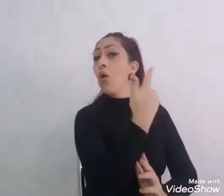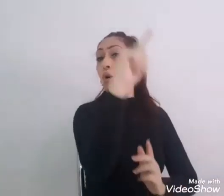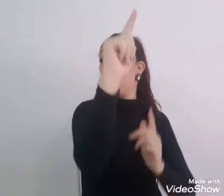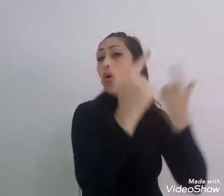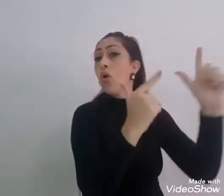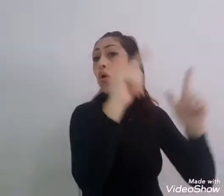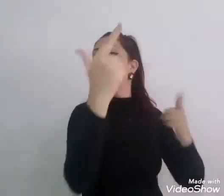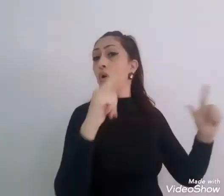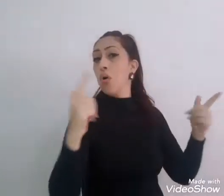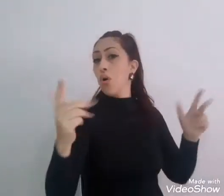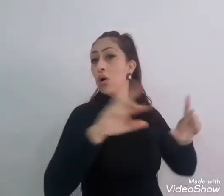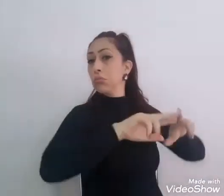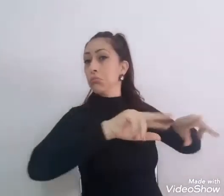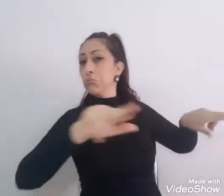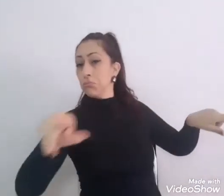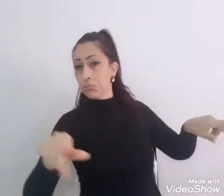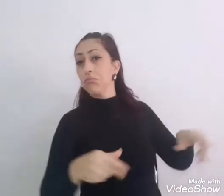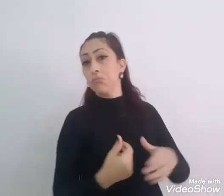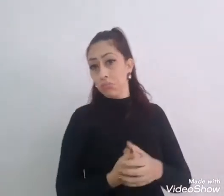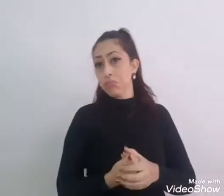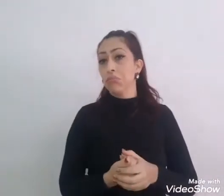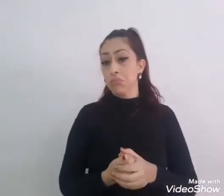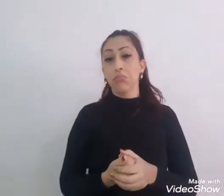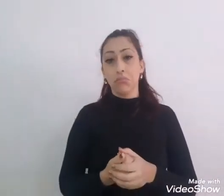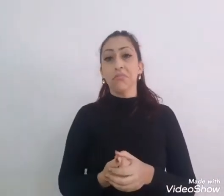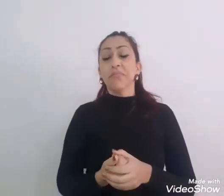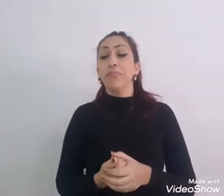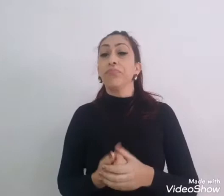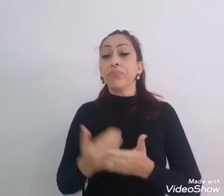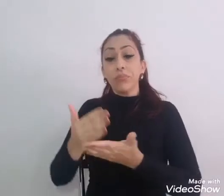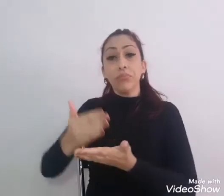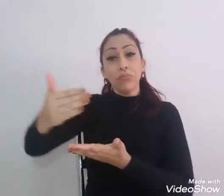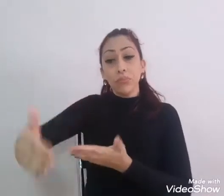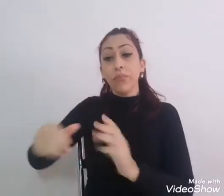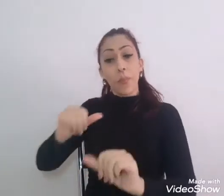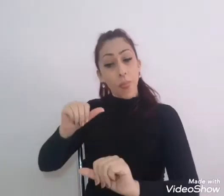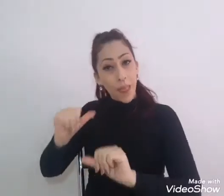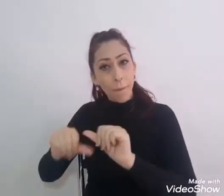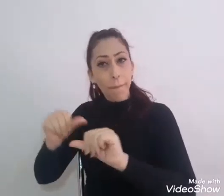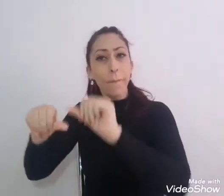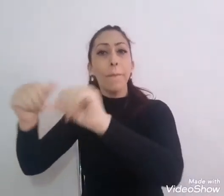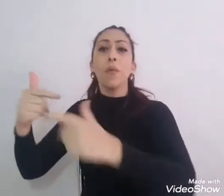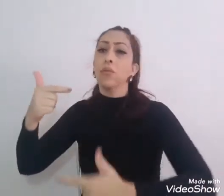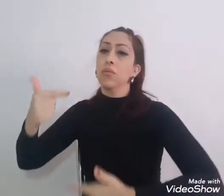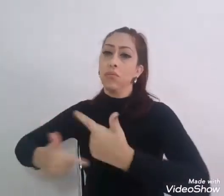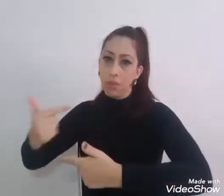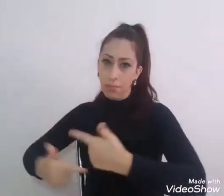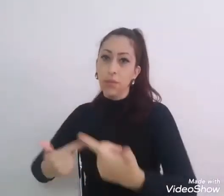trabalho com os metais, né? Então, há uma especialização no trabalho, o que durante o Paleolítico era feito principalmente por